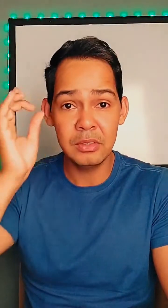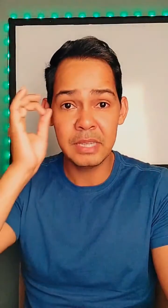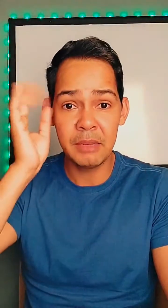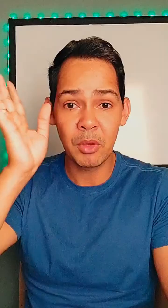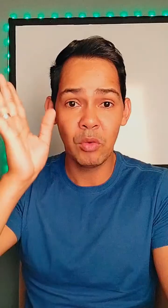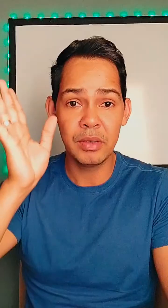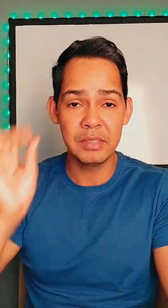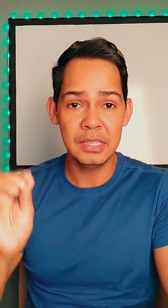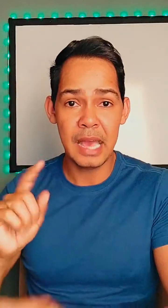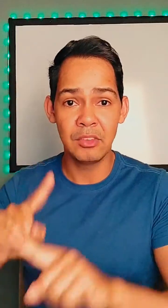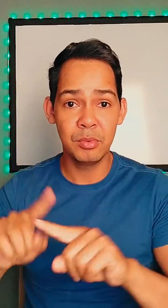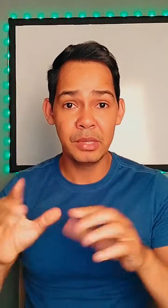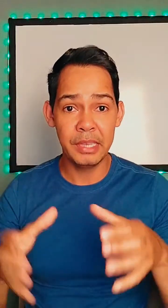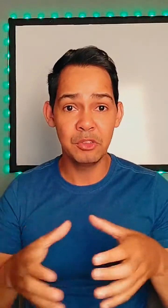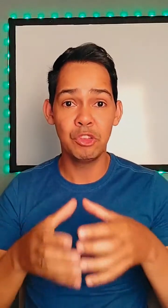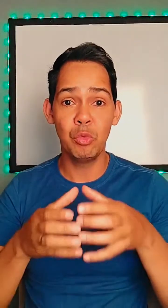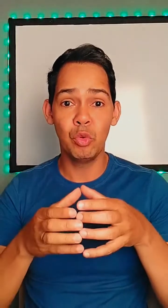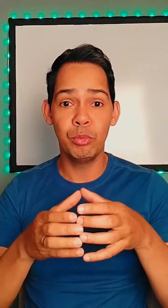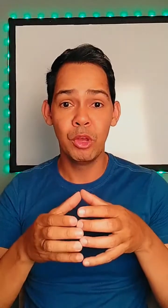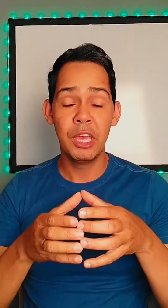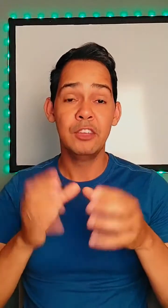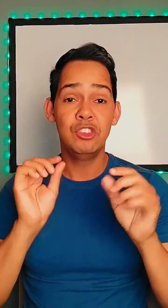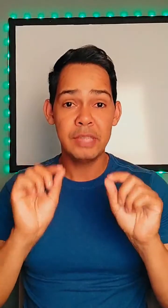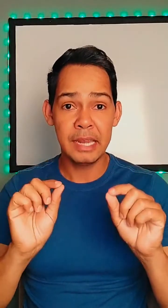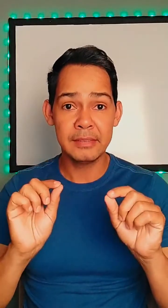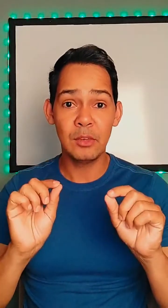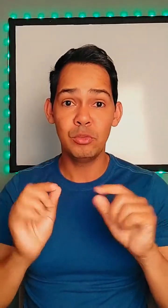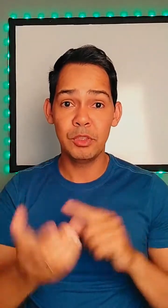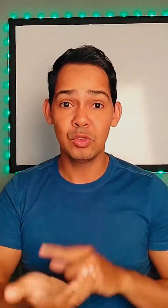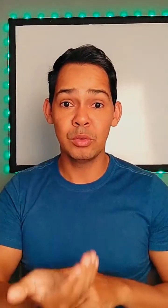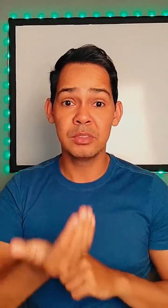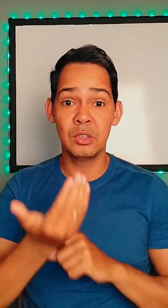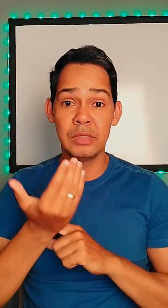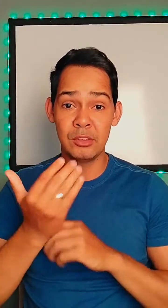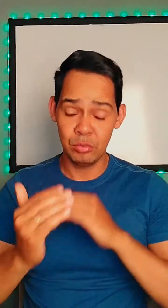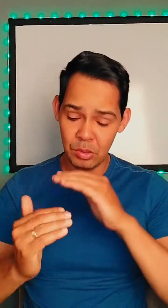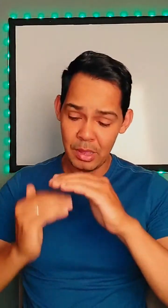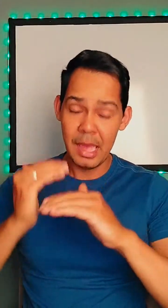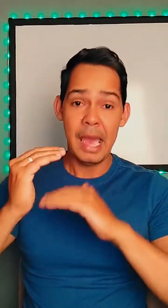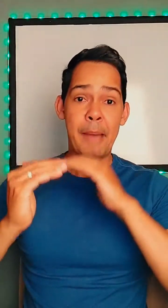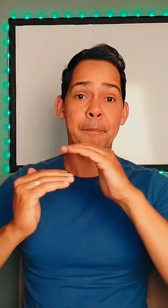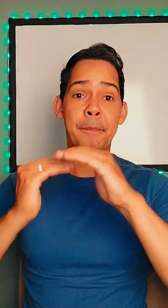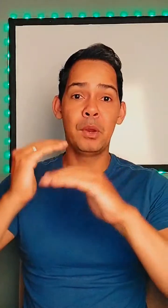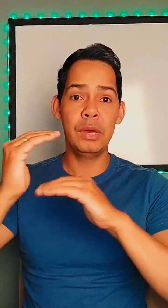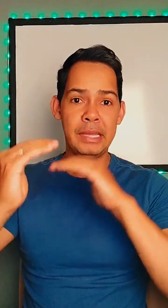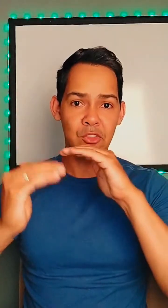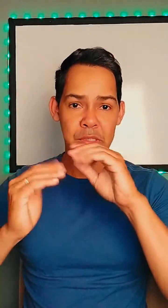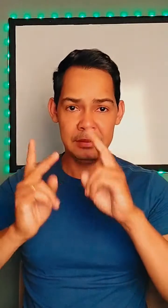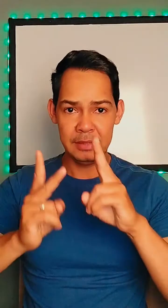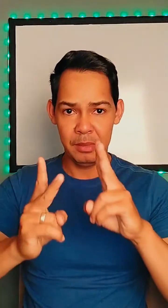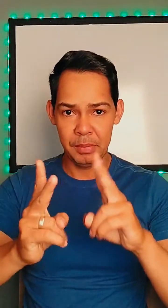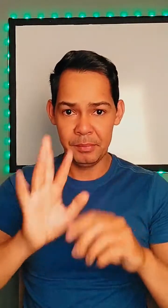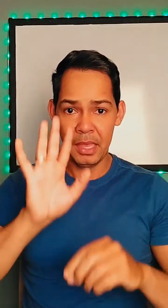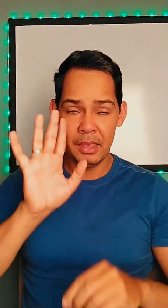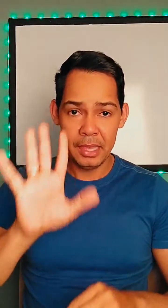desanima com facilidade, porque a gente tem um grupo de interação de pessoas que nos ajudam a progredir sempre. Quem é